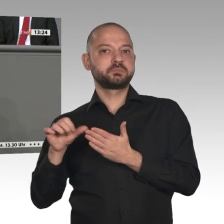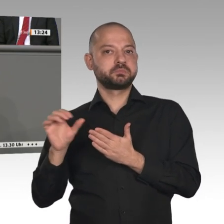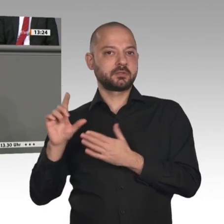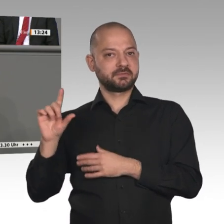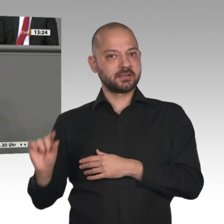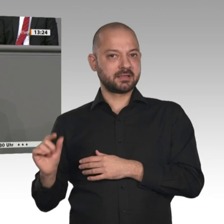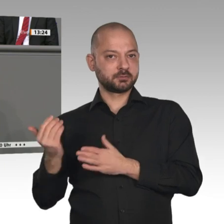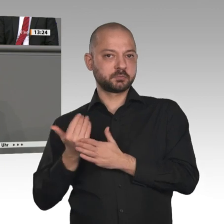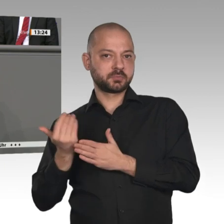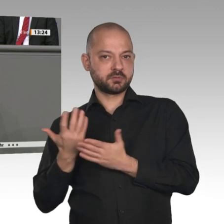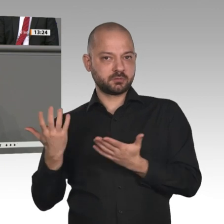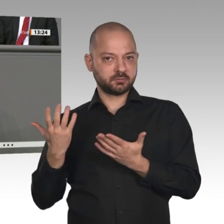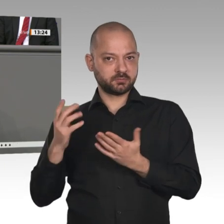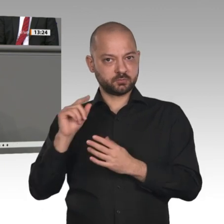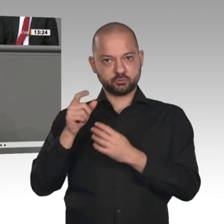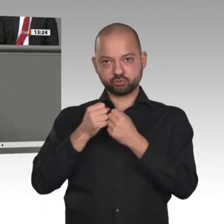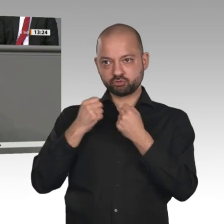ihren Pass entziehen müsse.